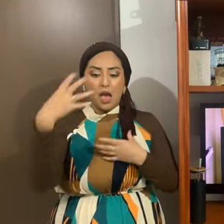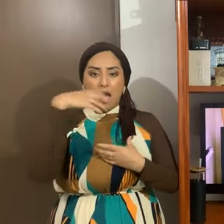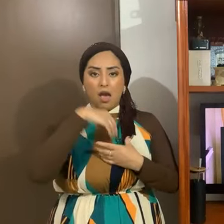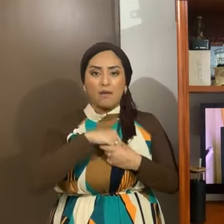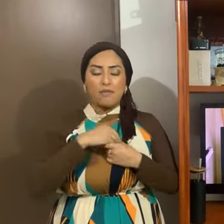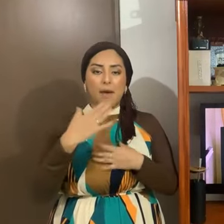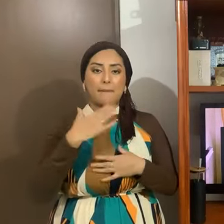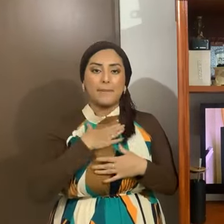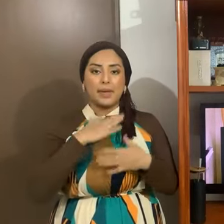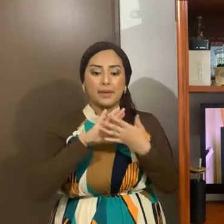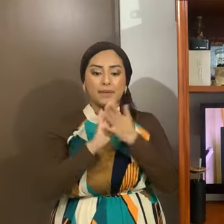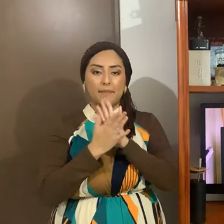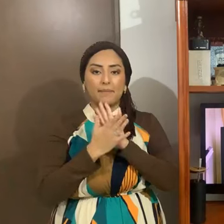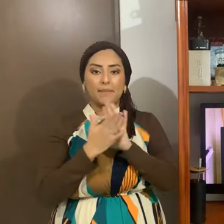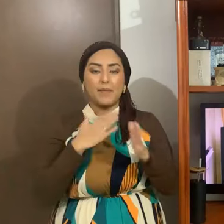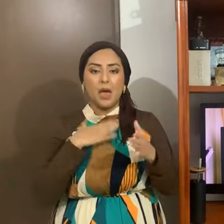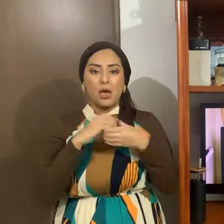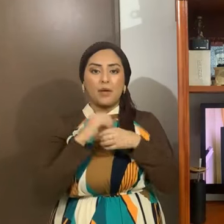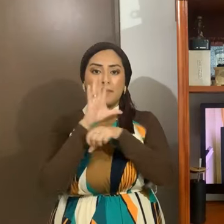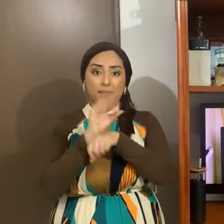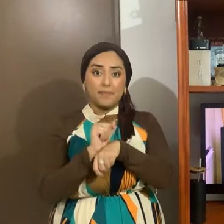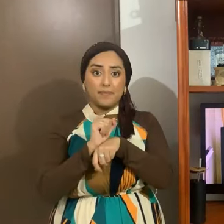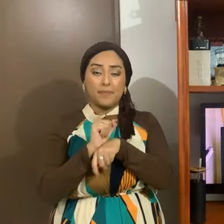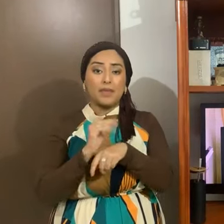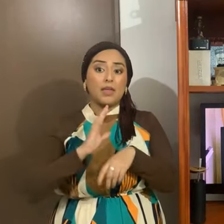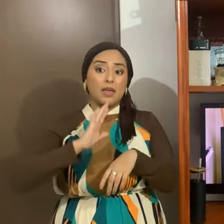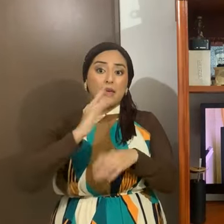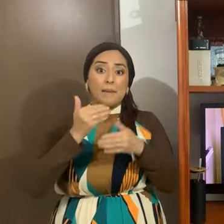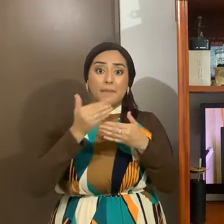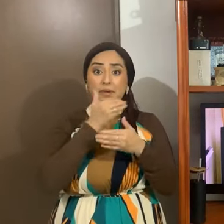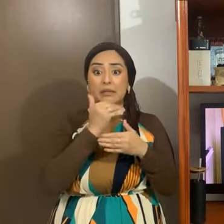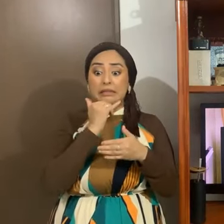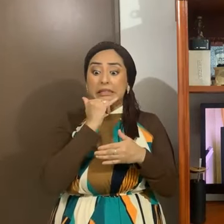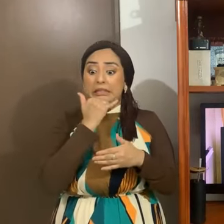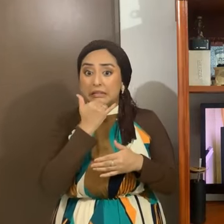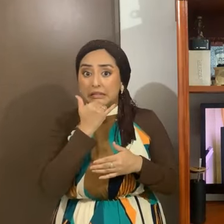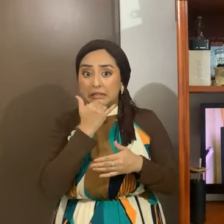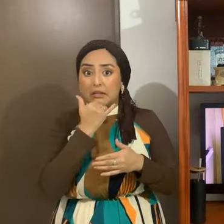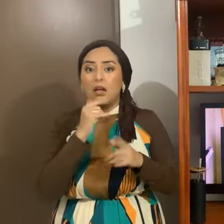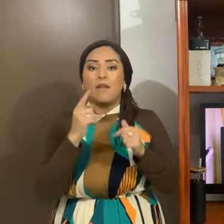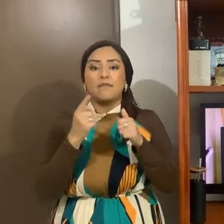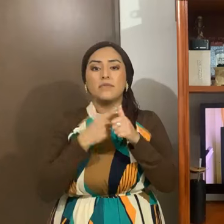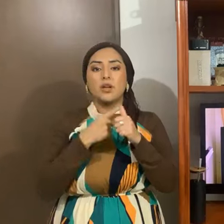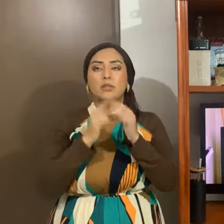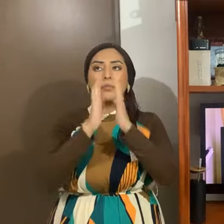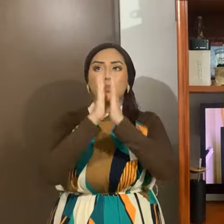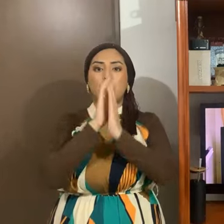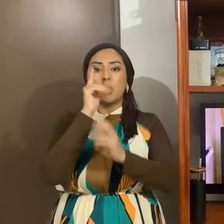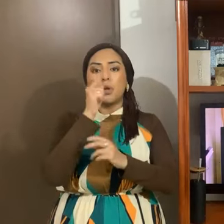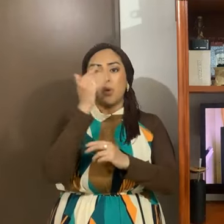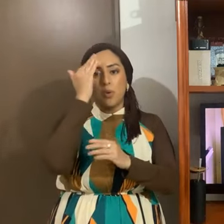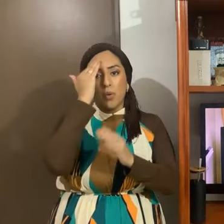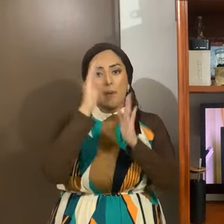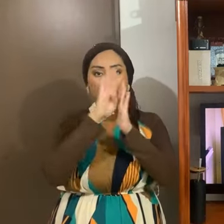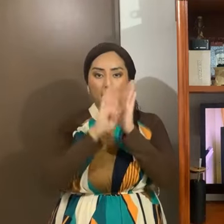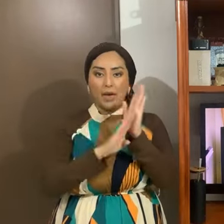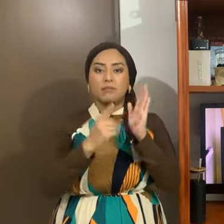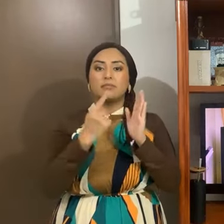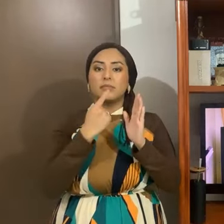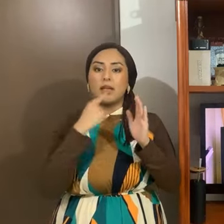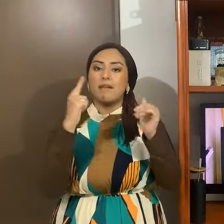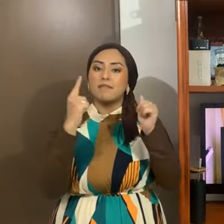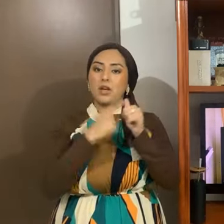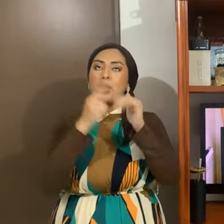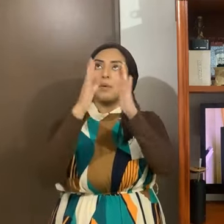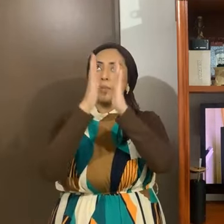ti, se te va a volver un hábito. Y entonces antes de cometer alguna acción, vas a orar, porque ya sabes que la Biblia dice que si